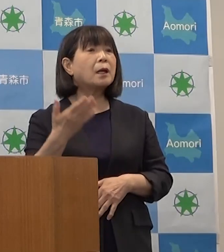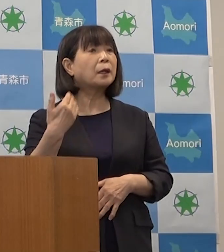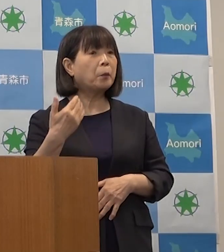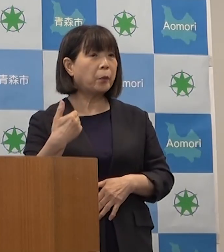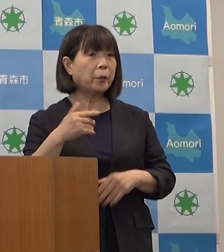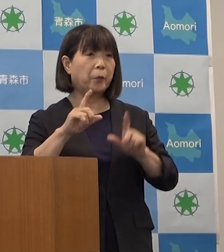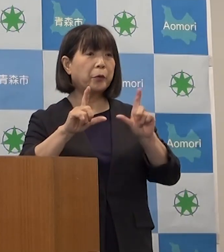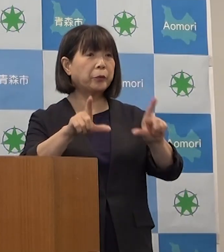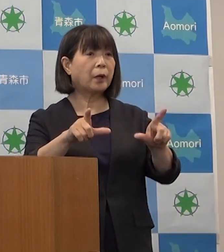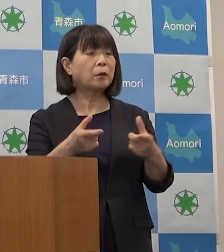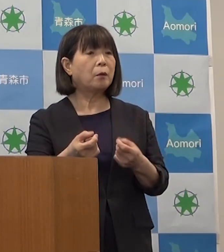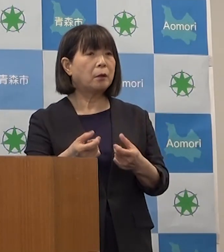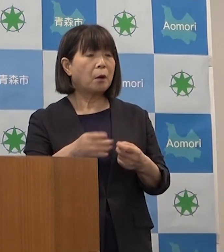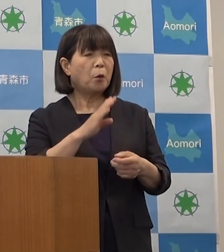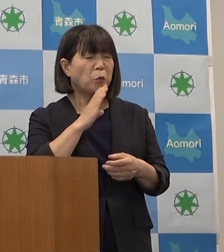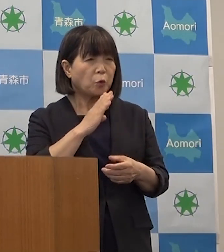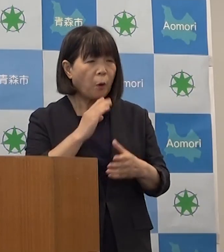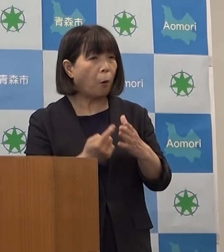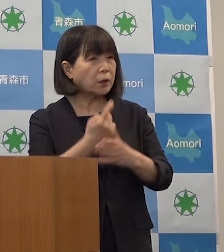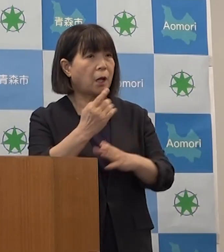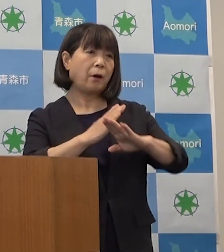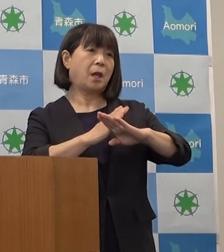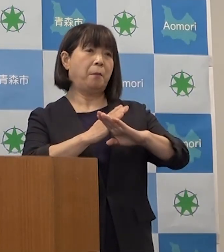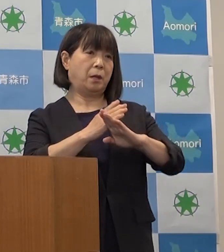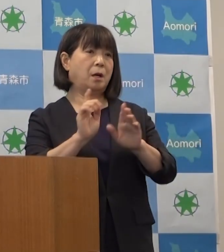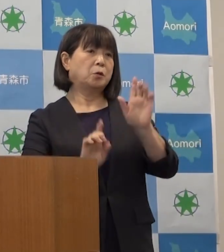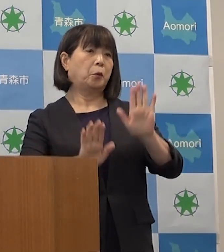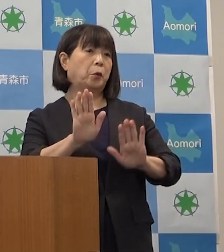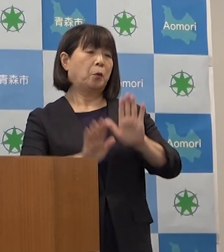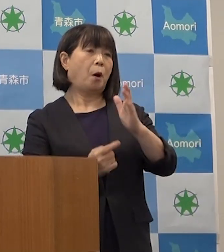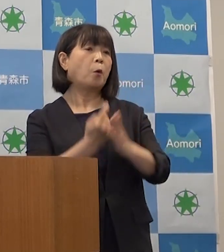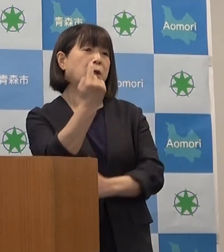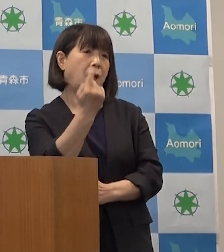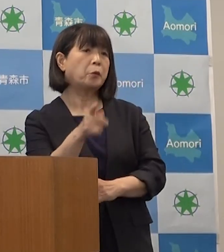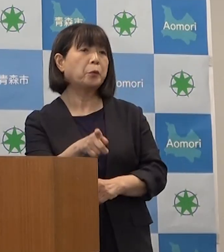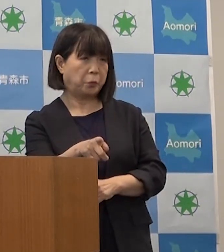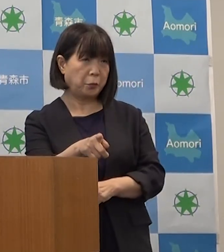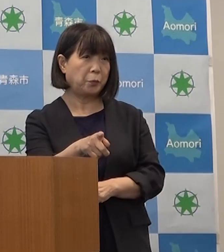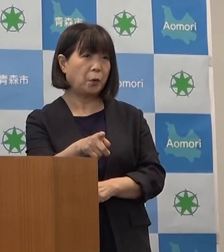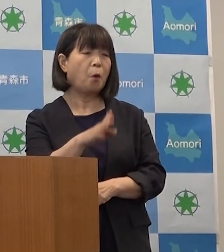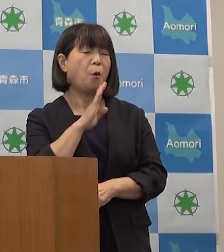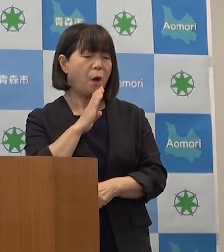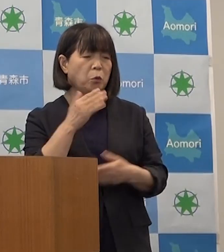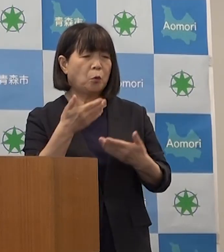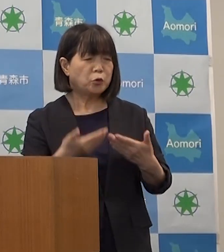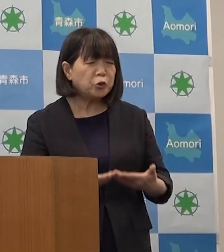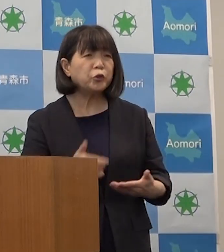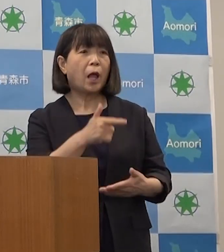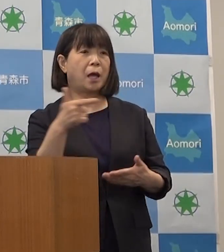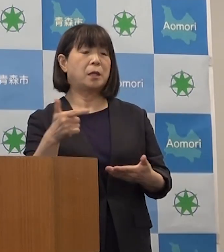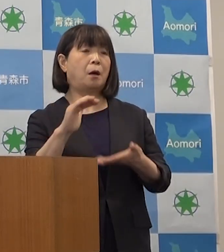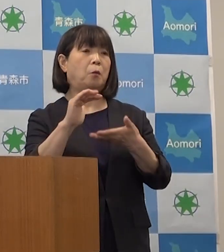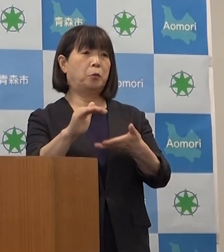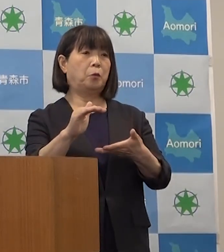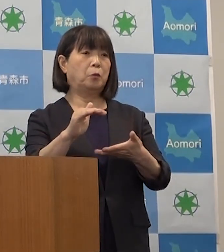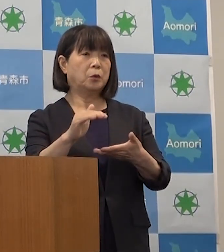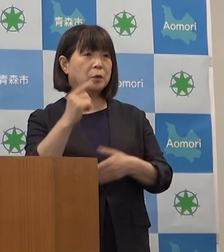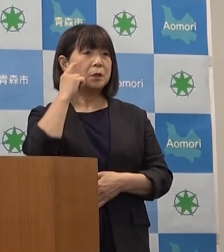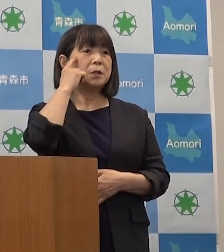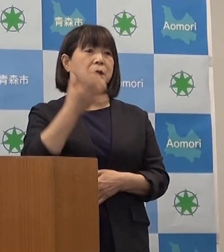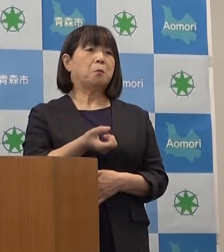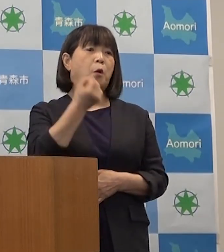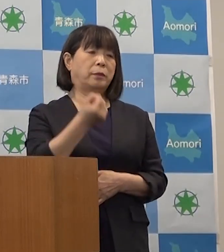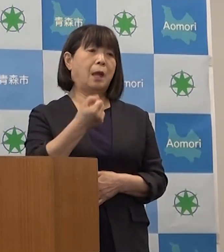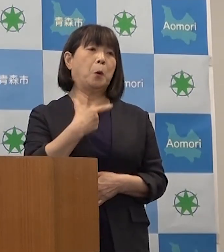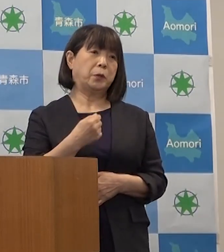ども申し上げた通り、あってはならない事態が起きてしまっているので、これは本当に重大なことという認識を持ってもらいたい。で、今